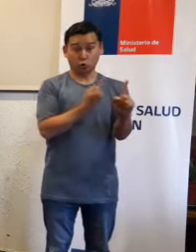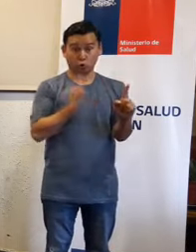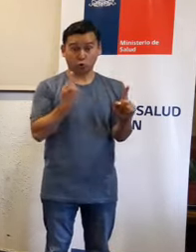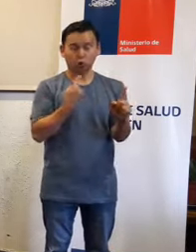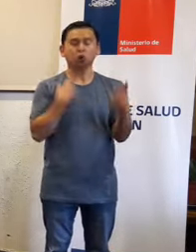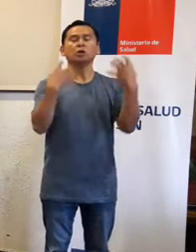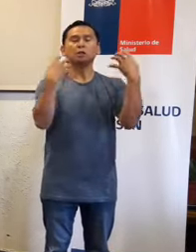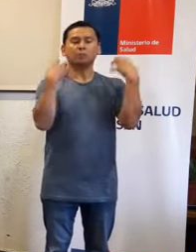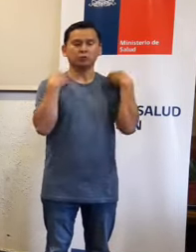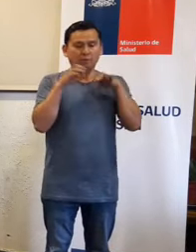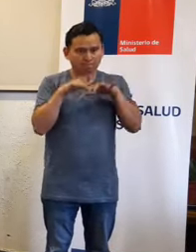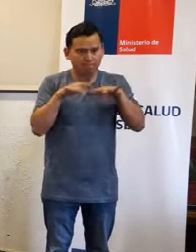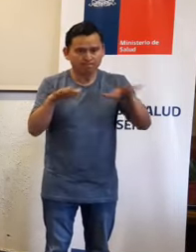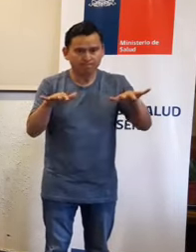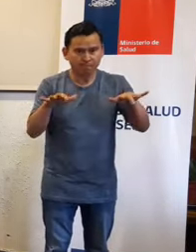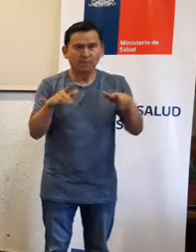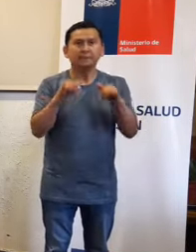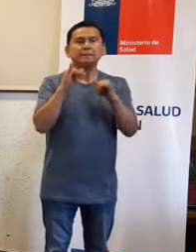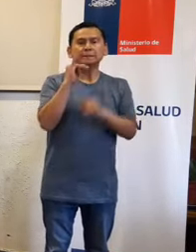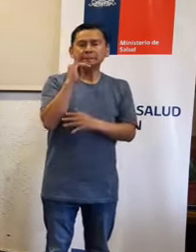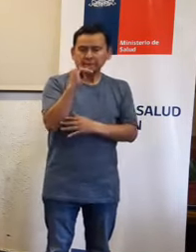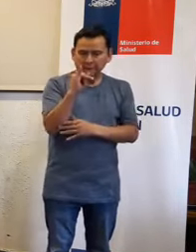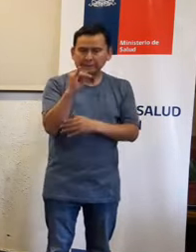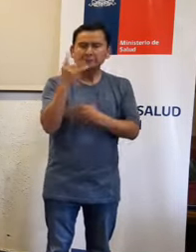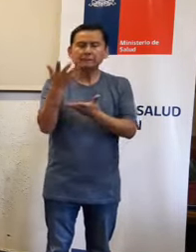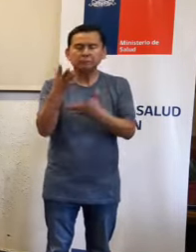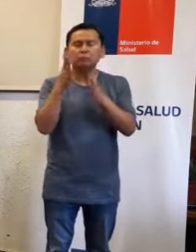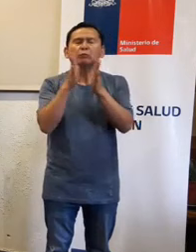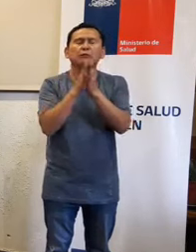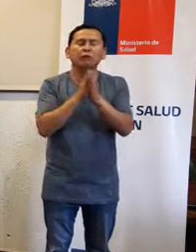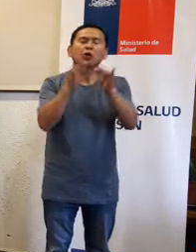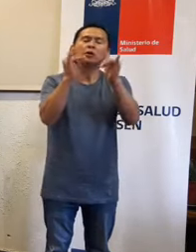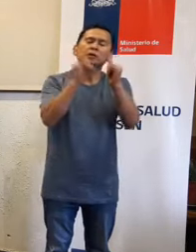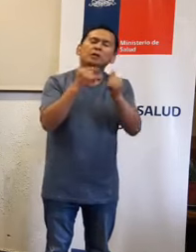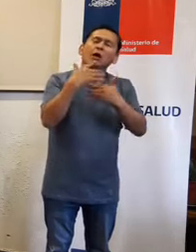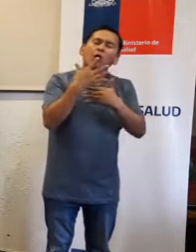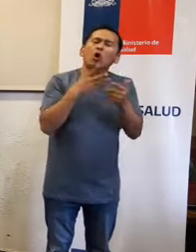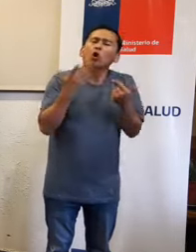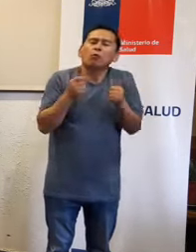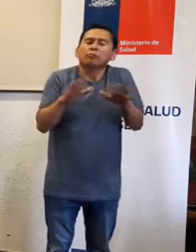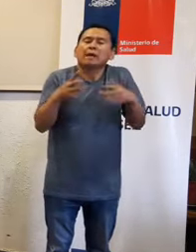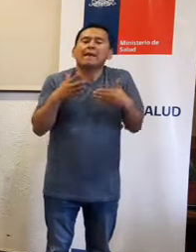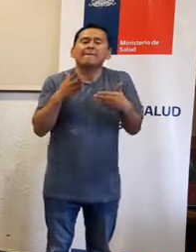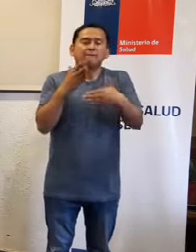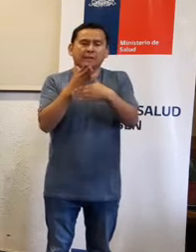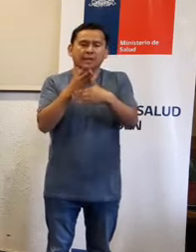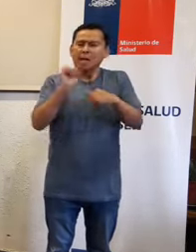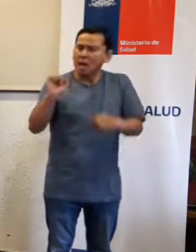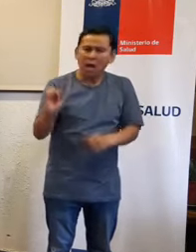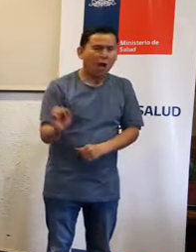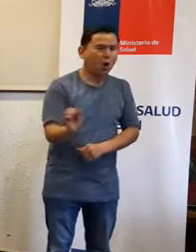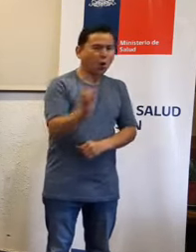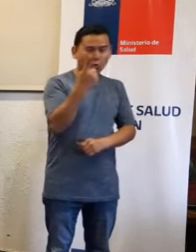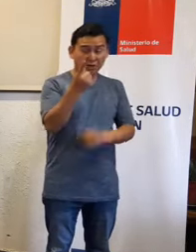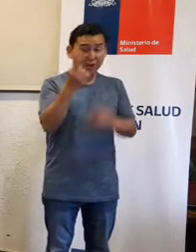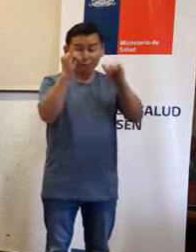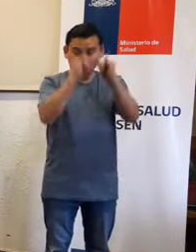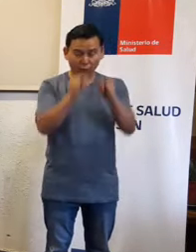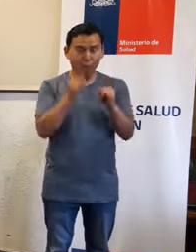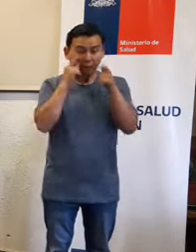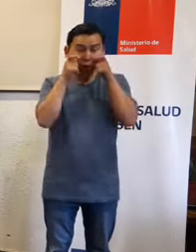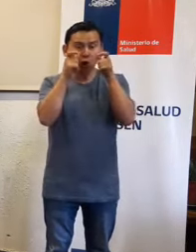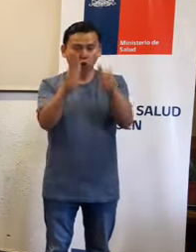responsables de este avance y estamos invitados a modelar el avance de este virus a la región y la única manera de modelarlo y